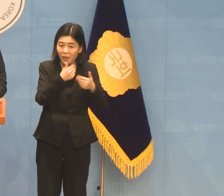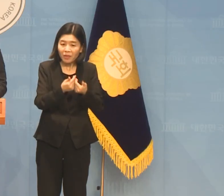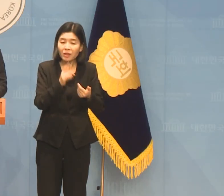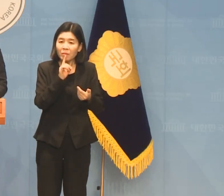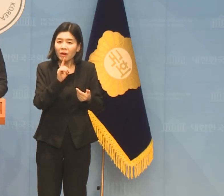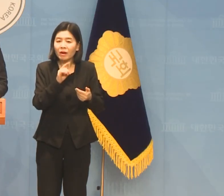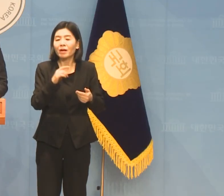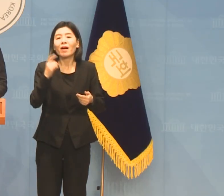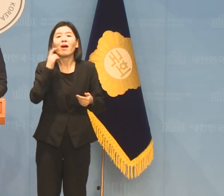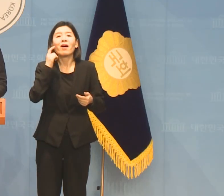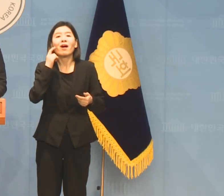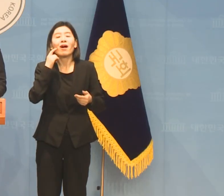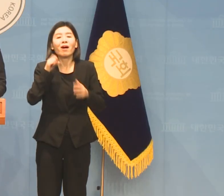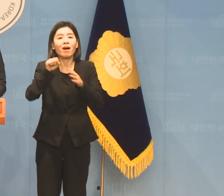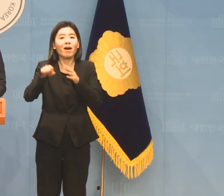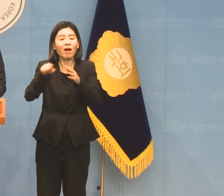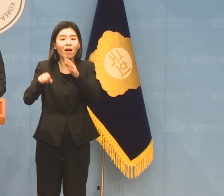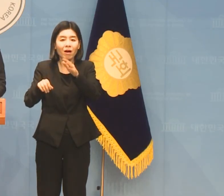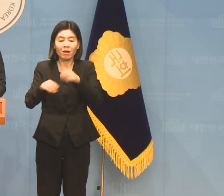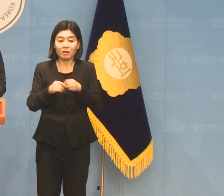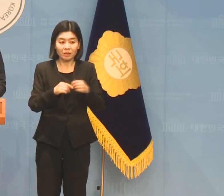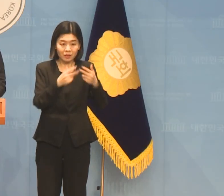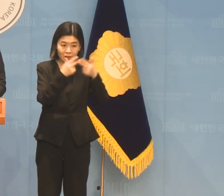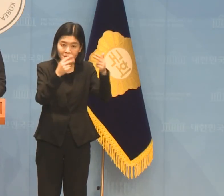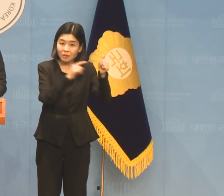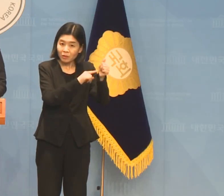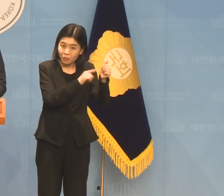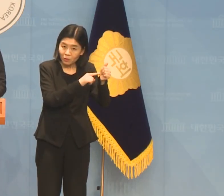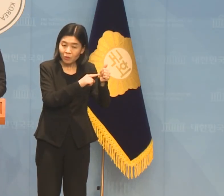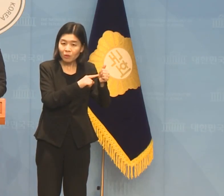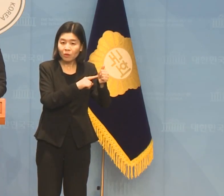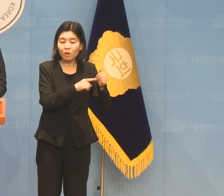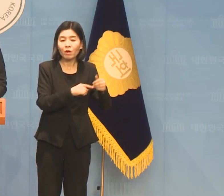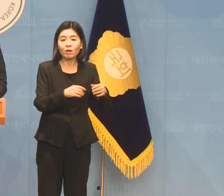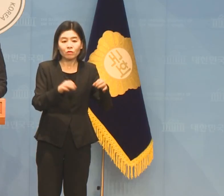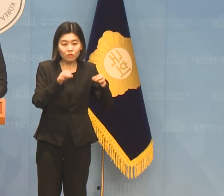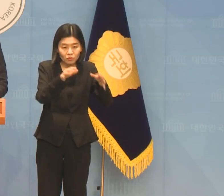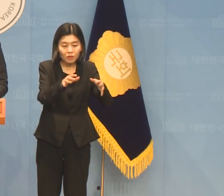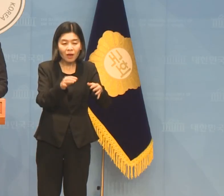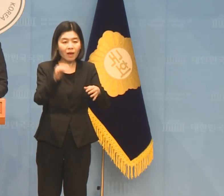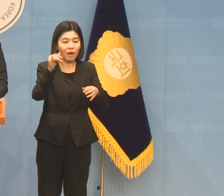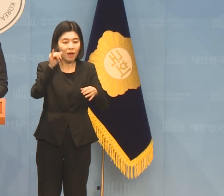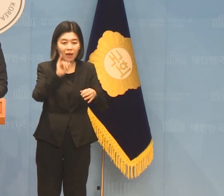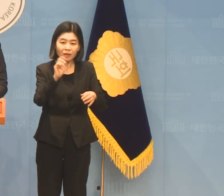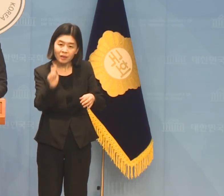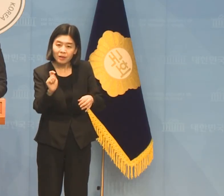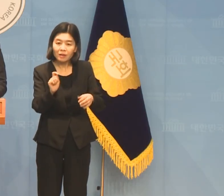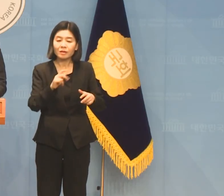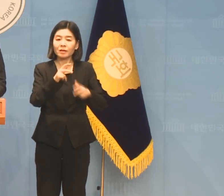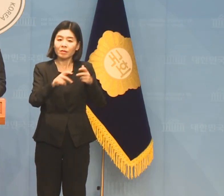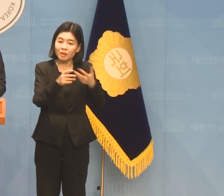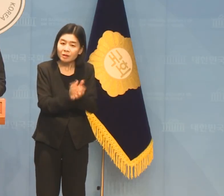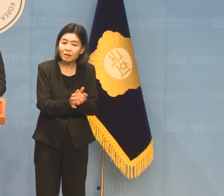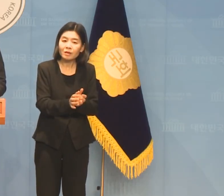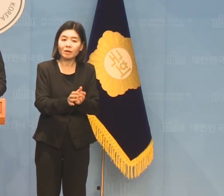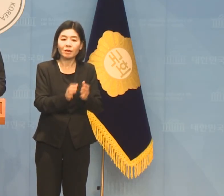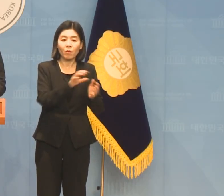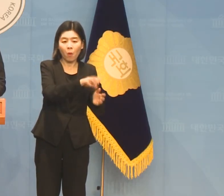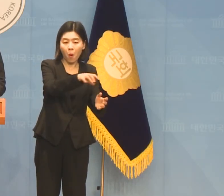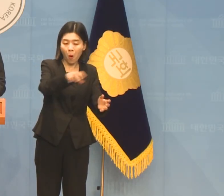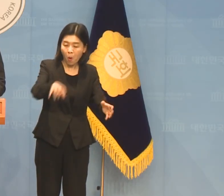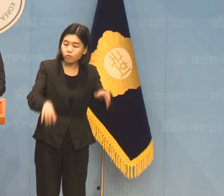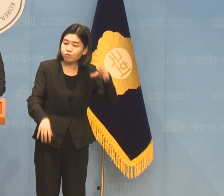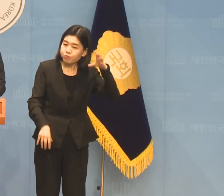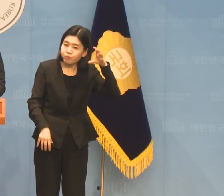서슴지 않았습니다. 반면 우리 당 이재명 경선 후보는 투자업계, IT업계 등 각종 산업단체의 의견을 청취하며